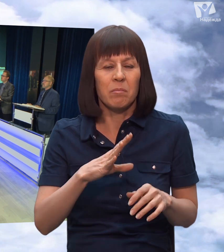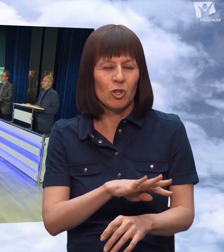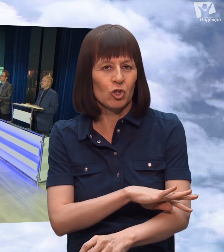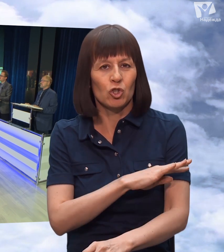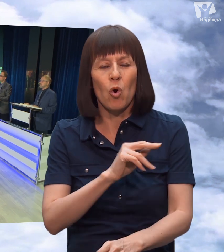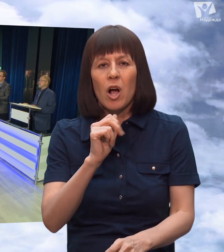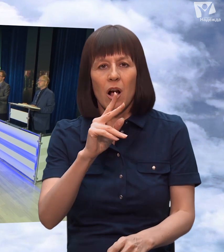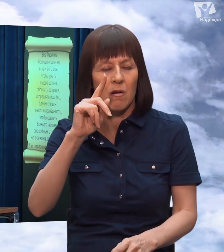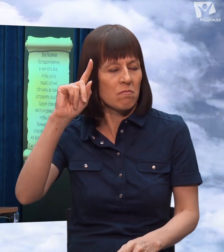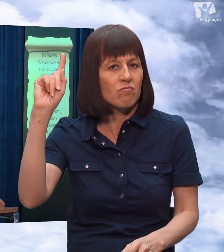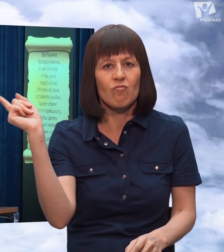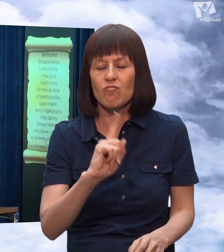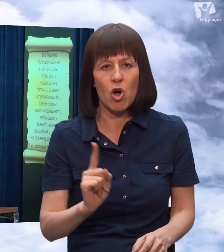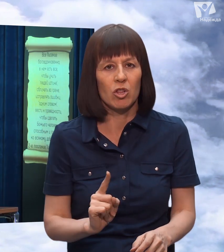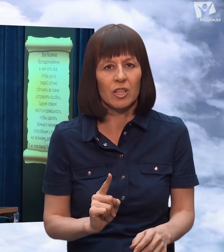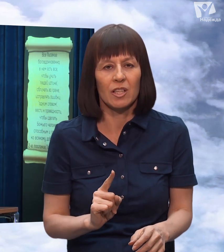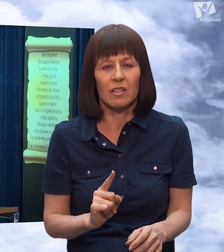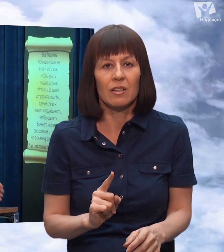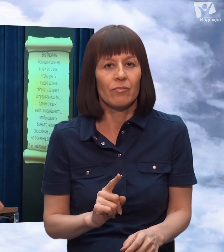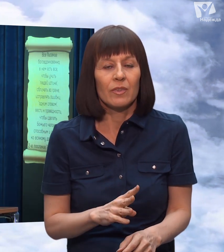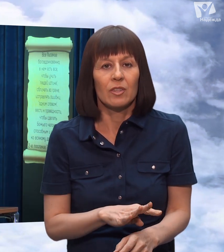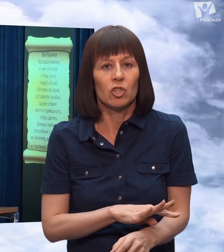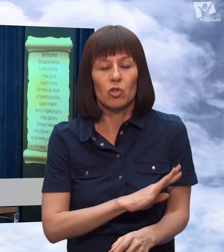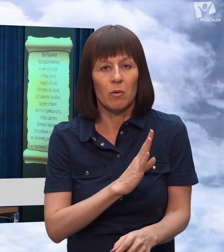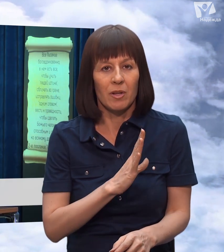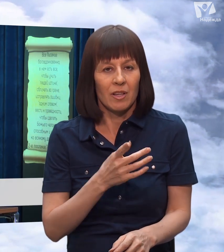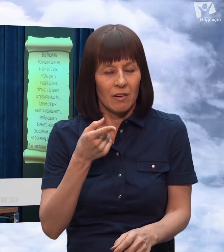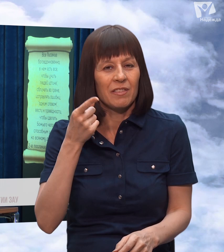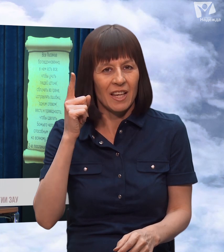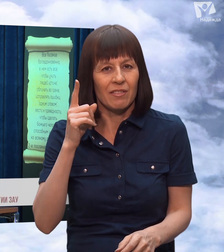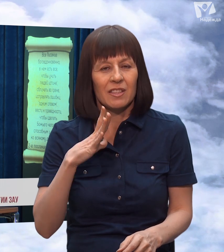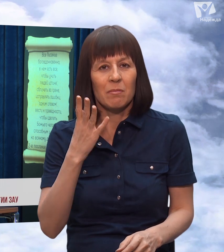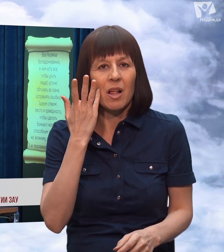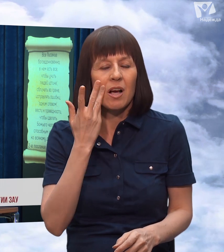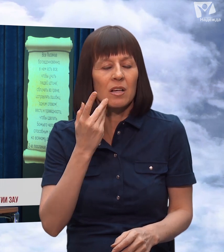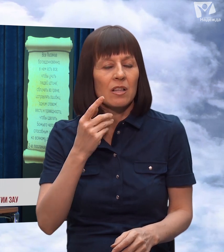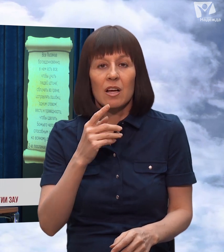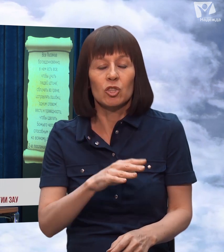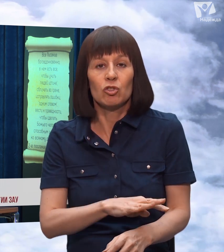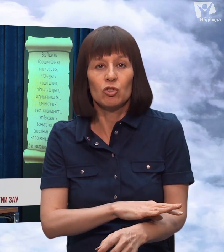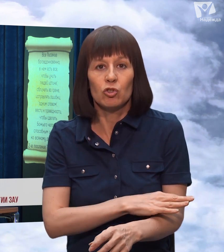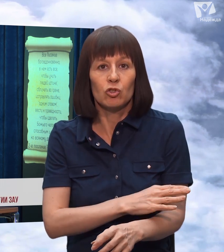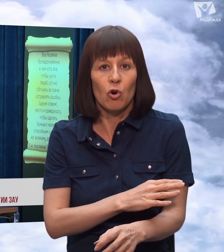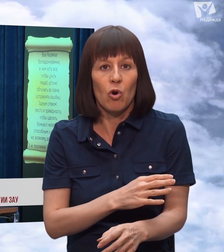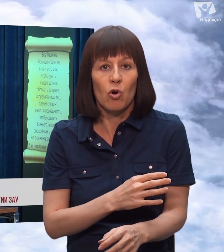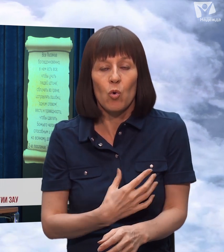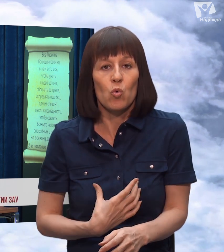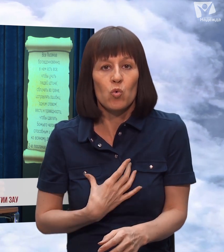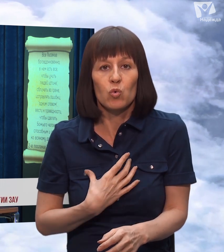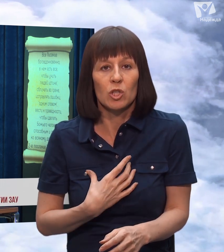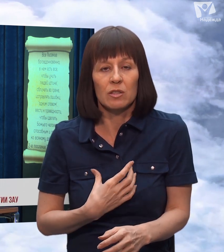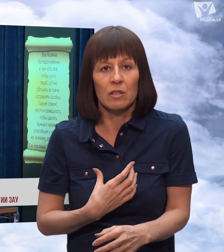вот эта реакция вот ну сегодня не принято так делать но вот в языке есть вот это вот это образа сраженный